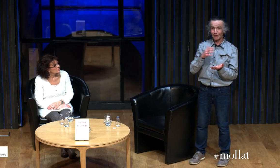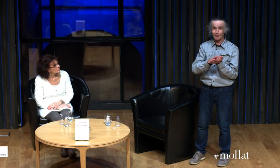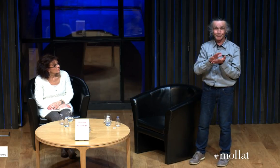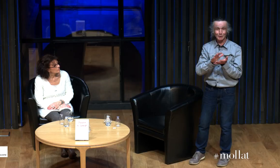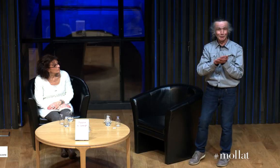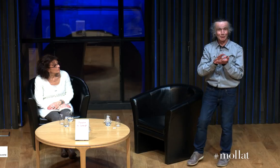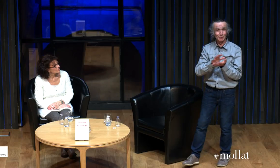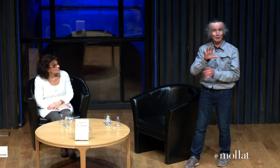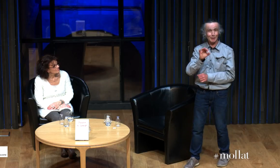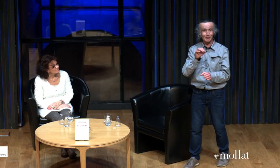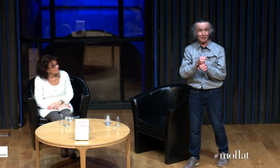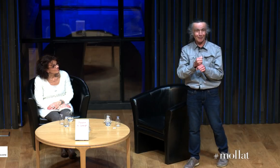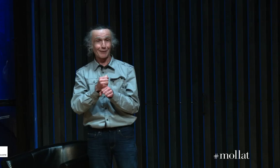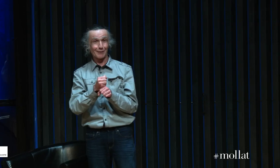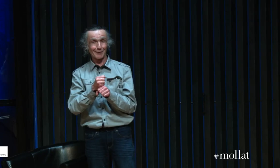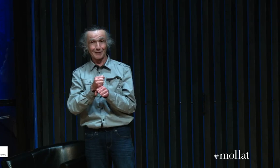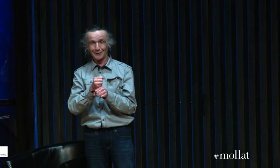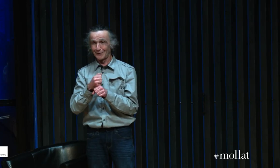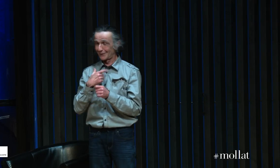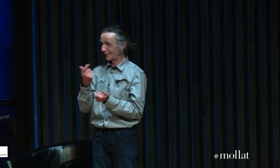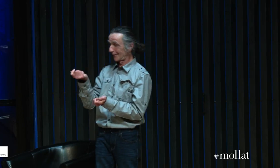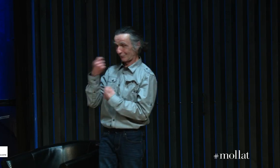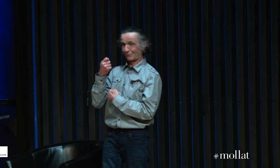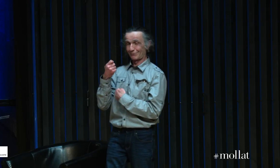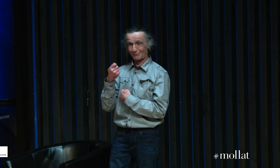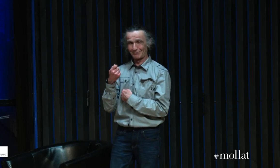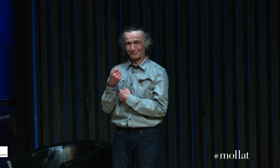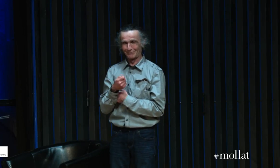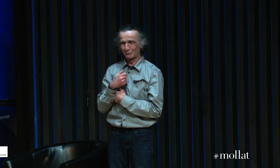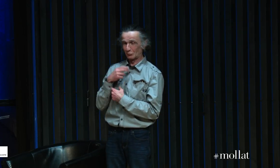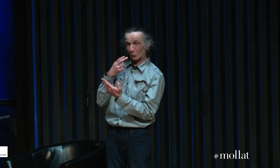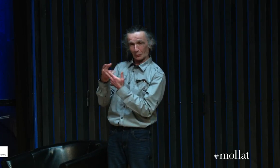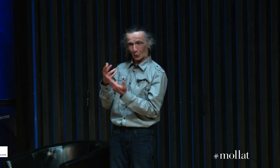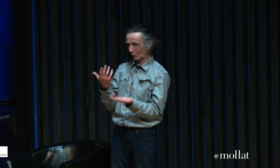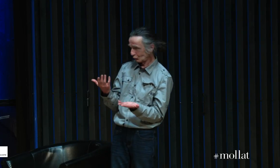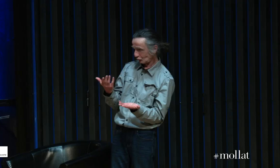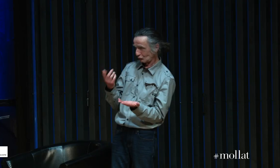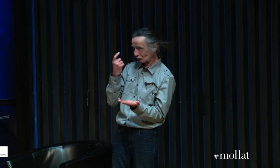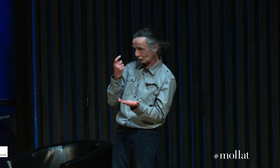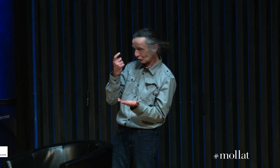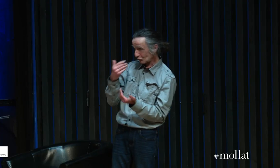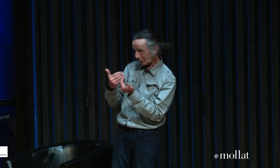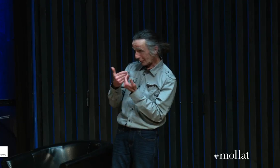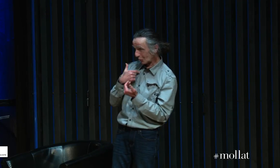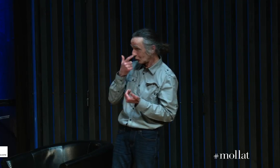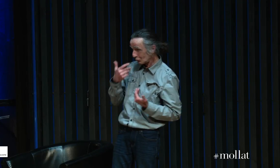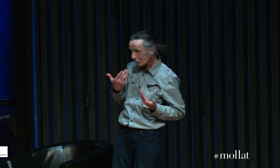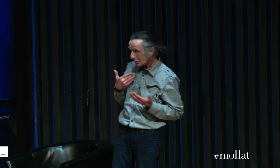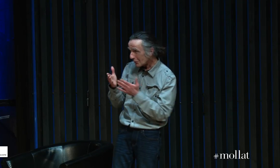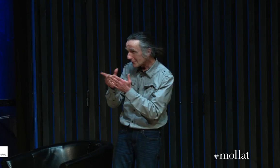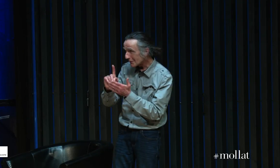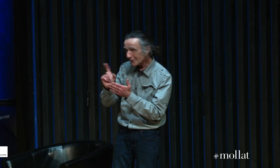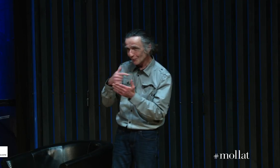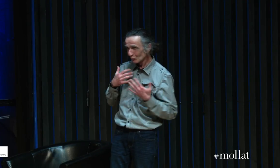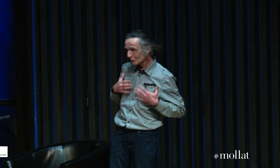implanter. Alors, vous imaginez quand même vers à 50 ans, hein, à 50 ans, là. Bon, j'étais assez étonnée. Je